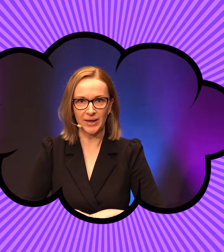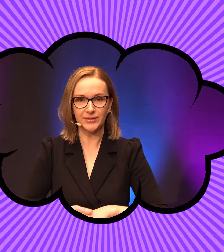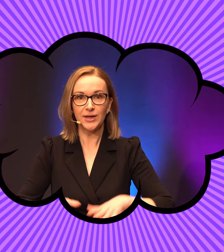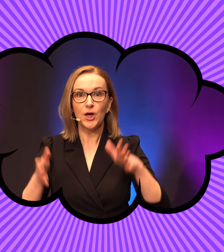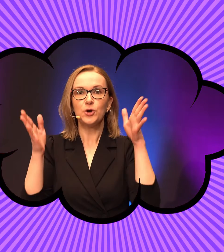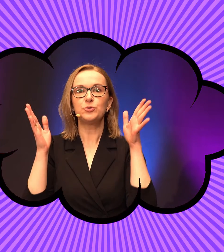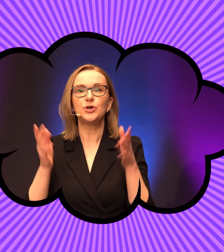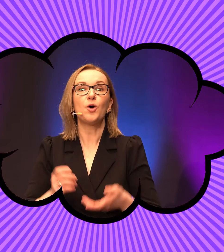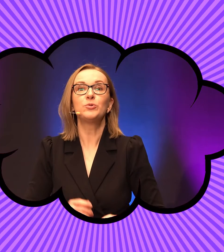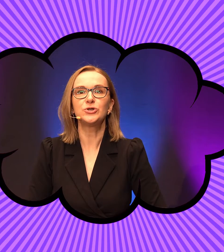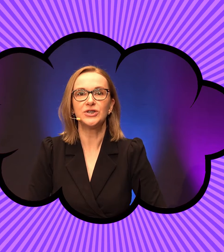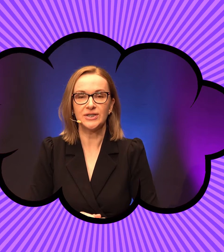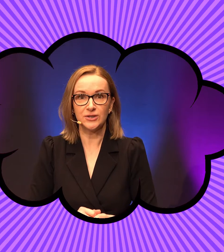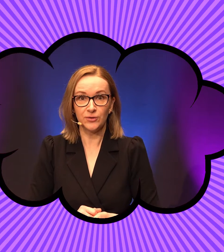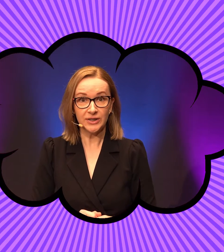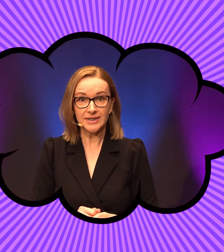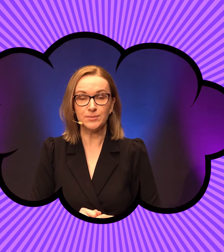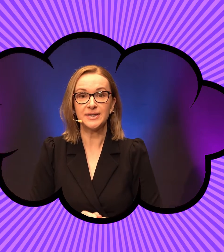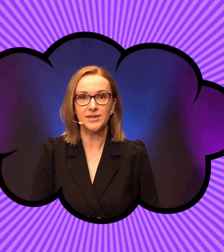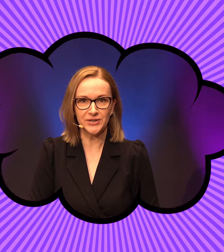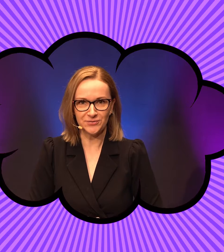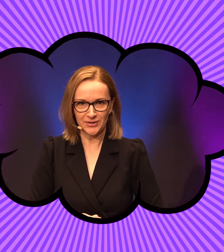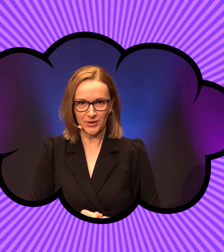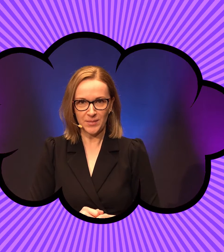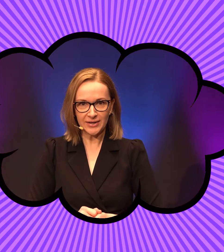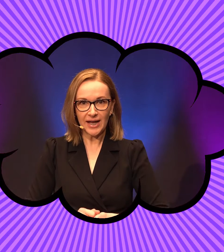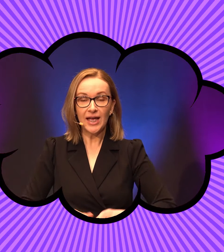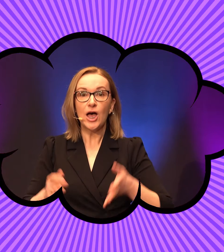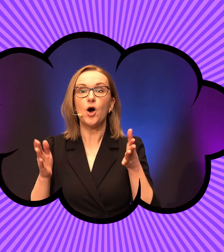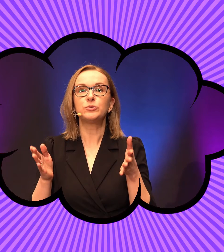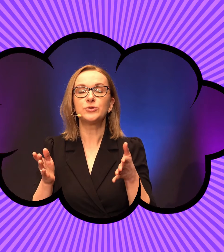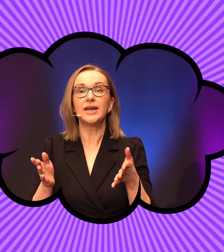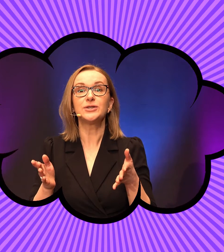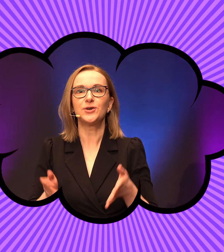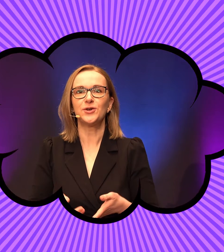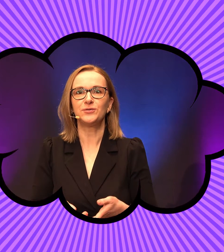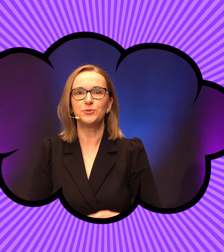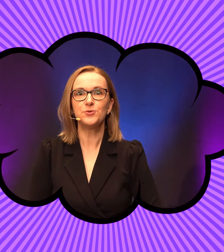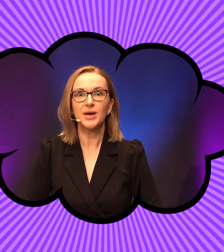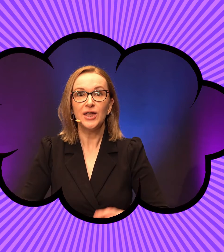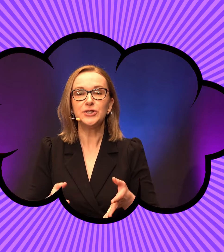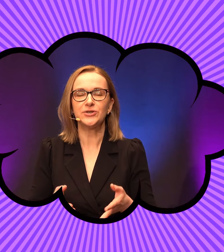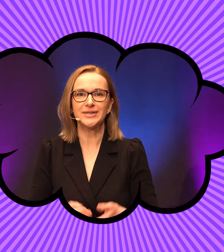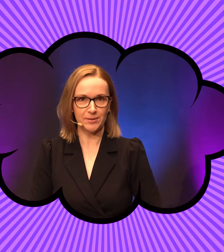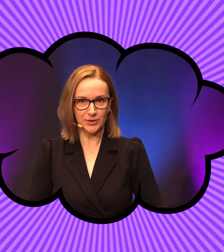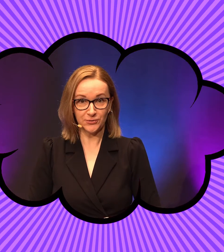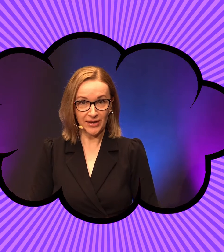akrobaty, który opuszcza się z dzwonnicy Bazyliki Świętego Marka, obrzucając kolorowy tłum tysiącami